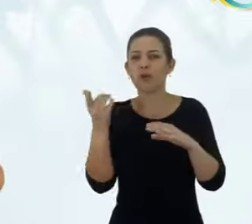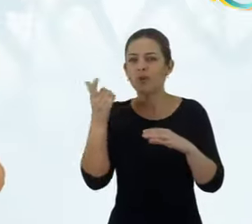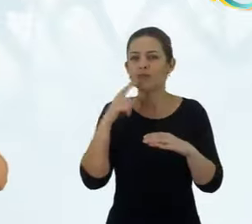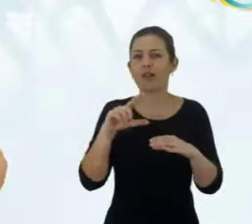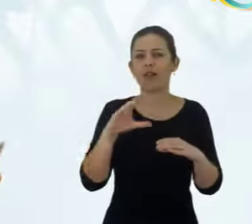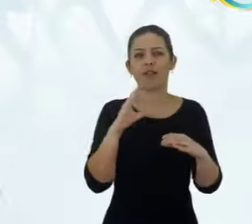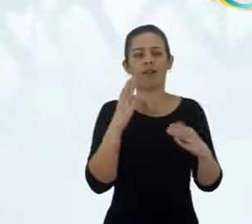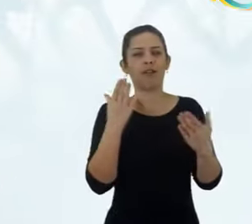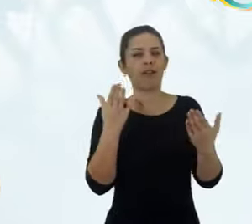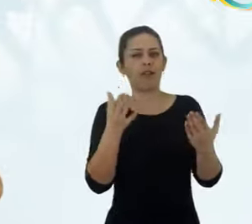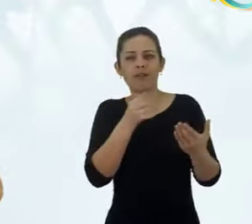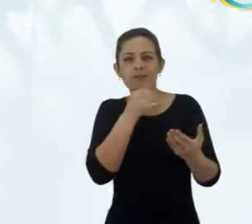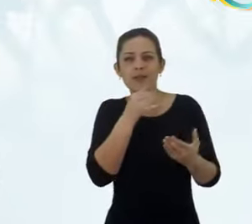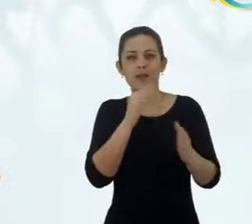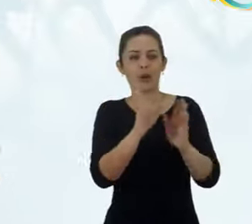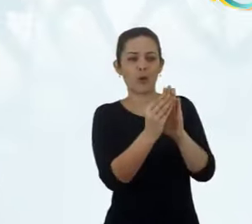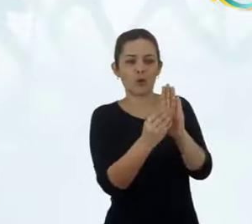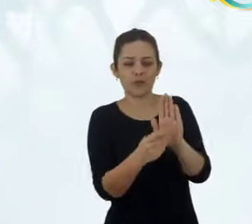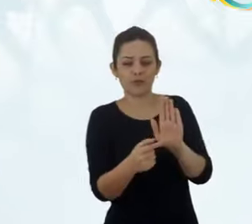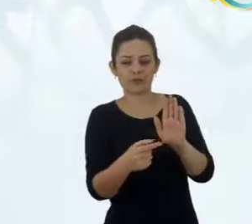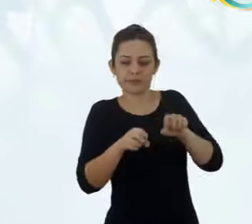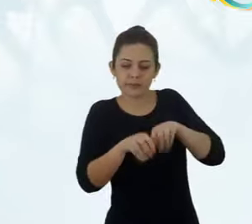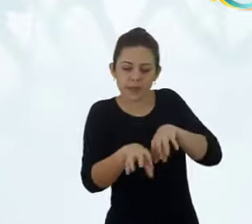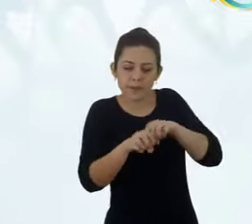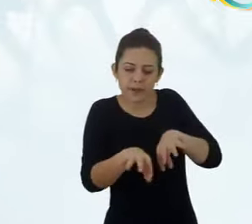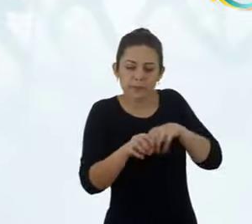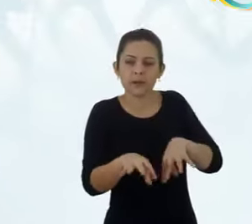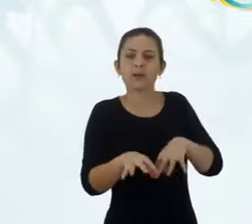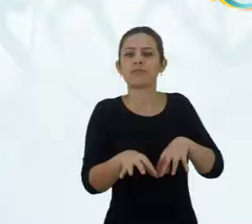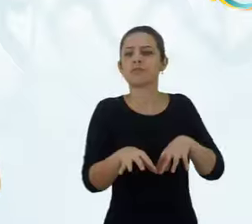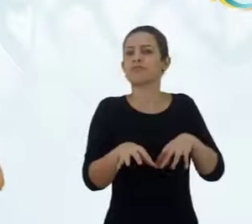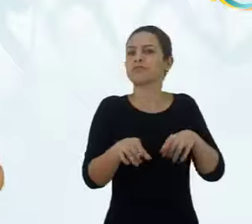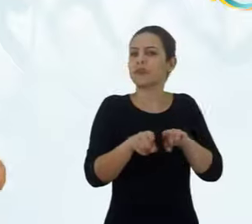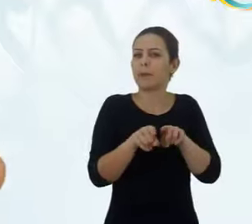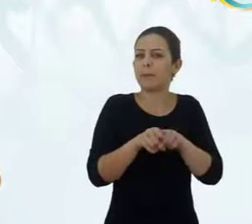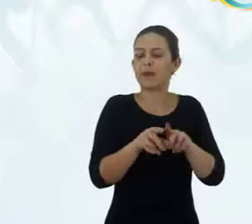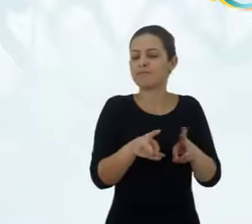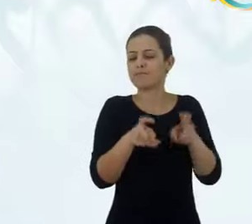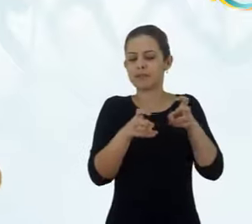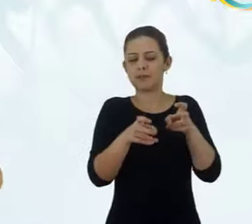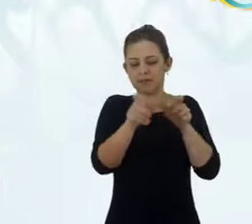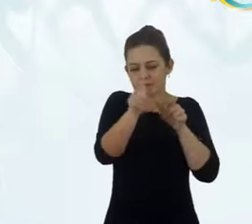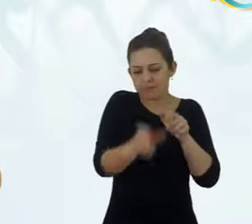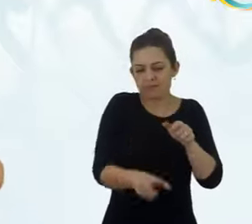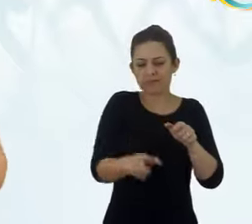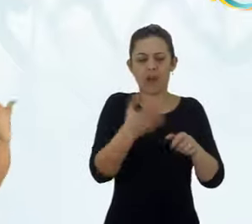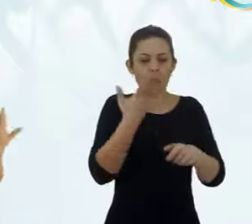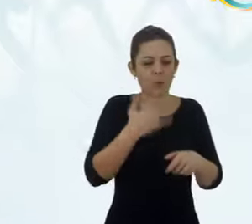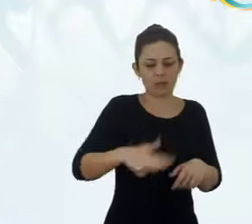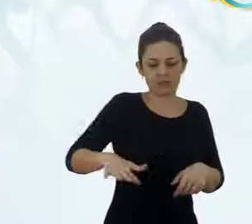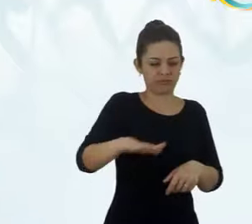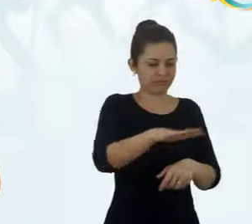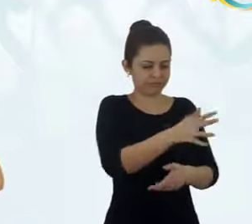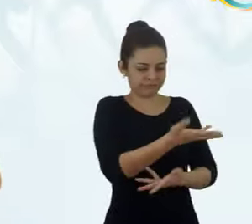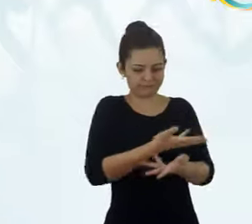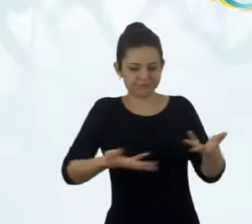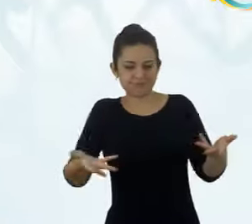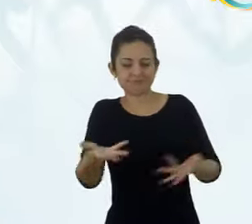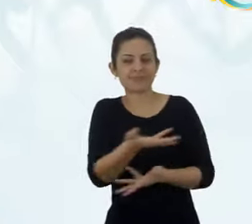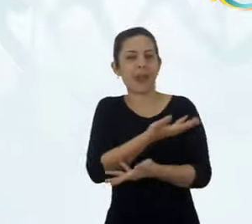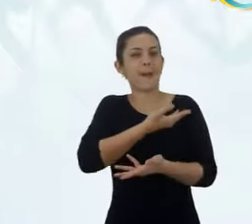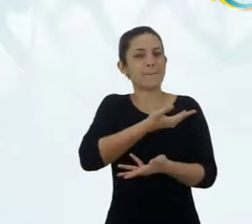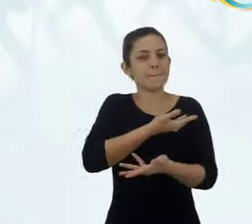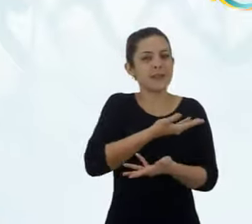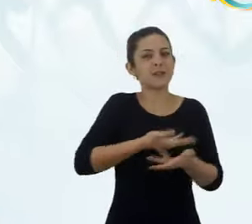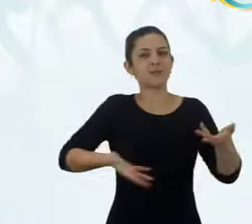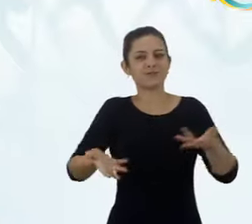aluno, consegue levar o conteúdo realmente para ele, enxergar que ele está lá, onde as crianças têm essa troca junto